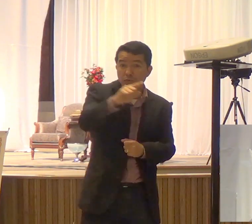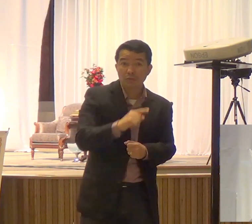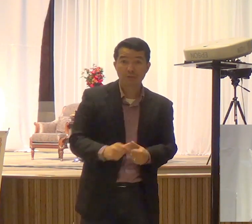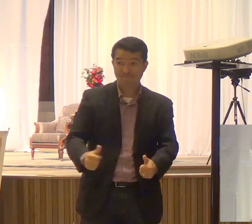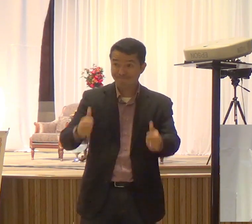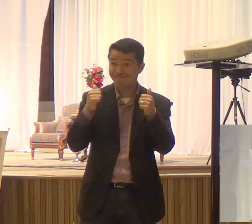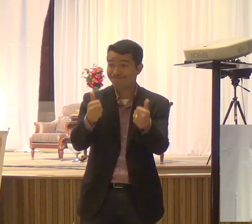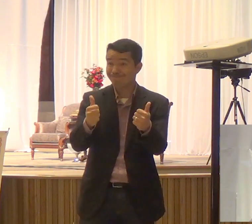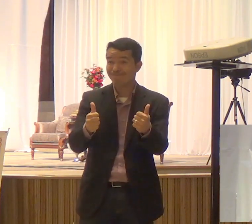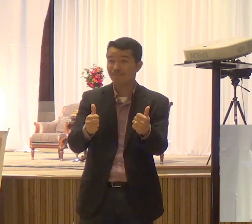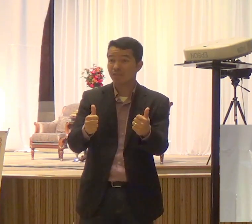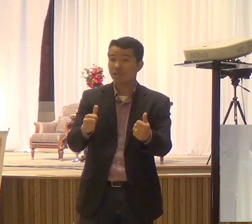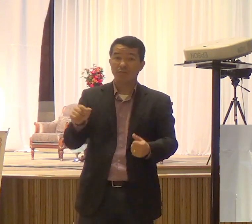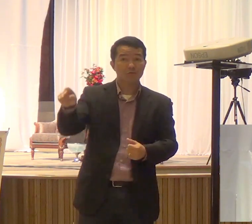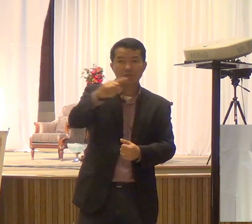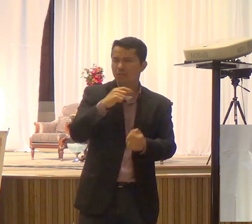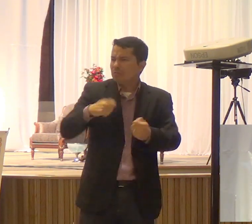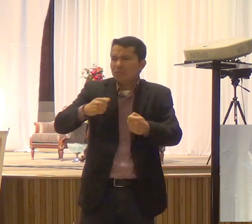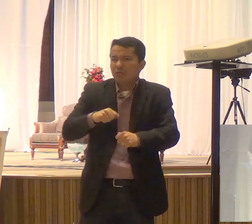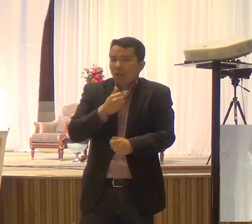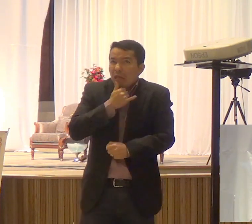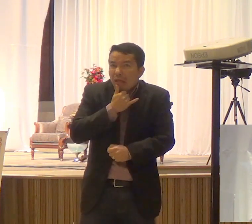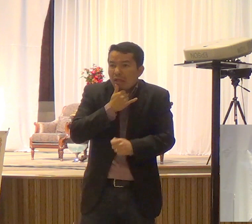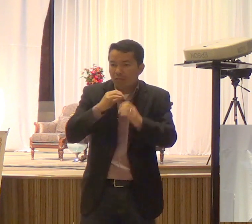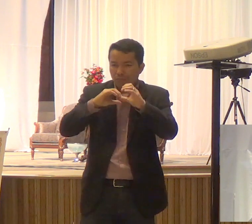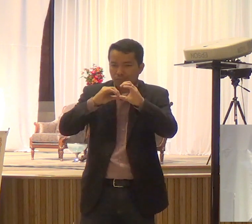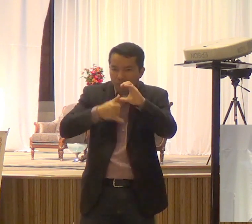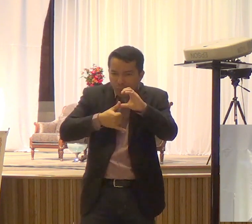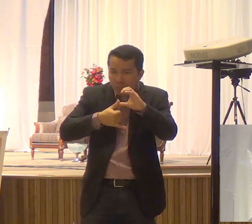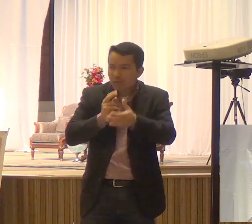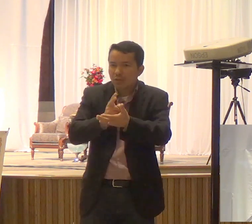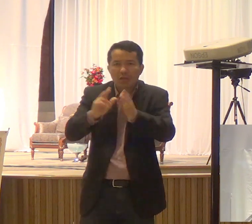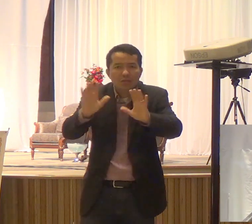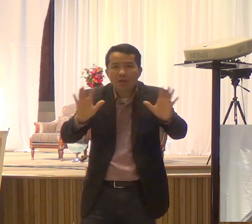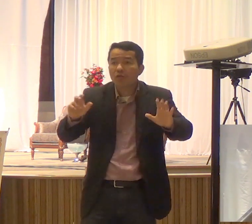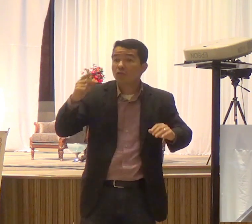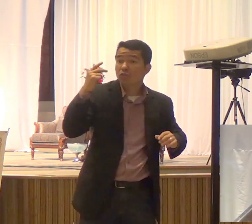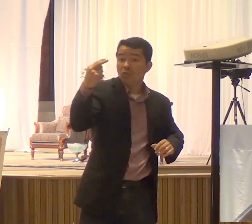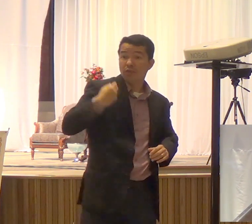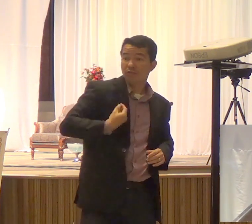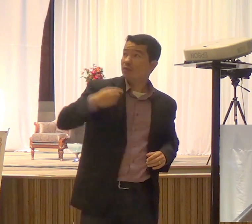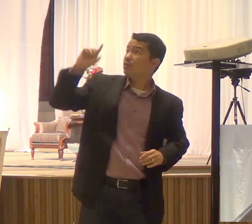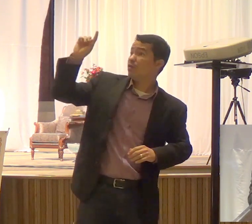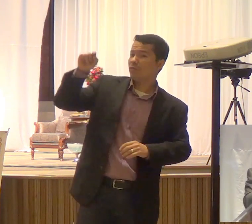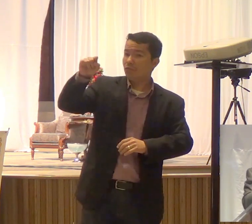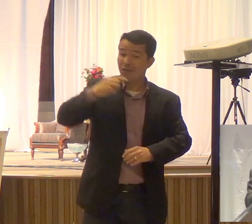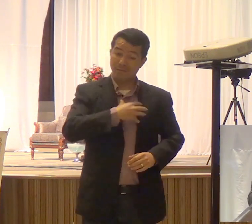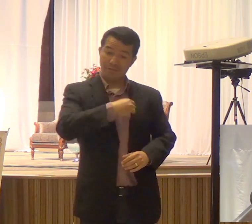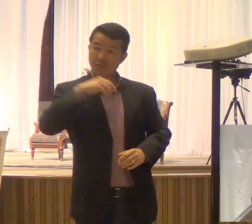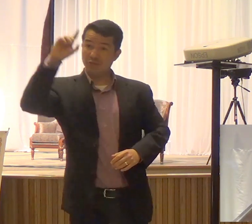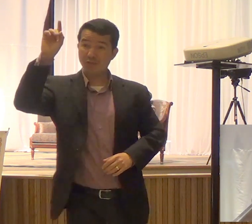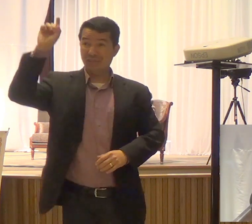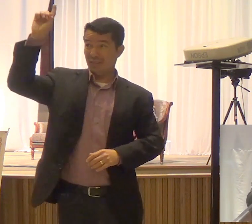morto, que precisa ficar sustentando peso por aí. A tua função, O povo de Deus, filhos de